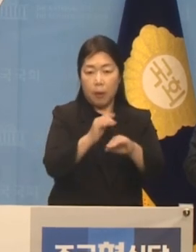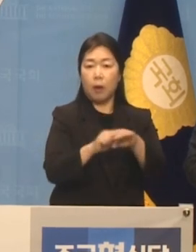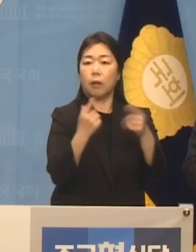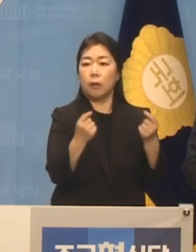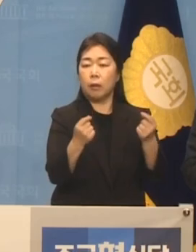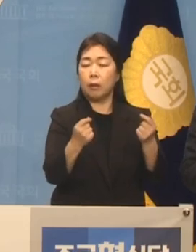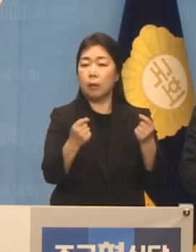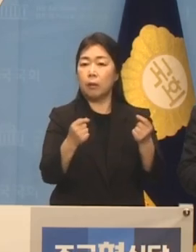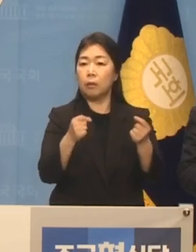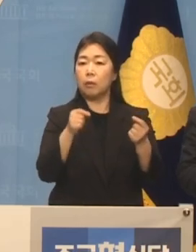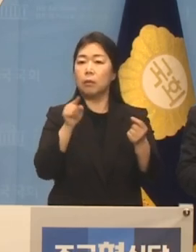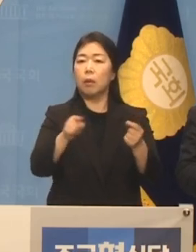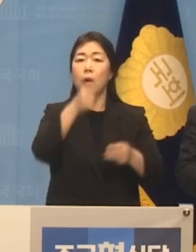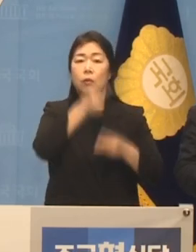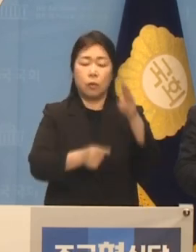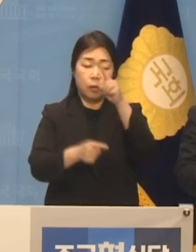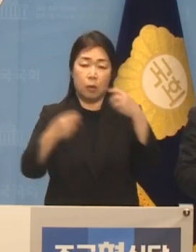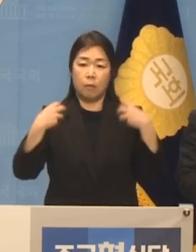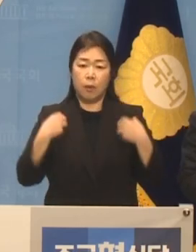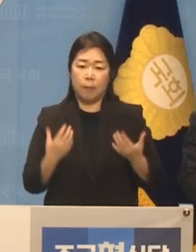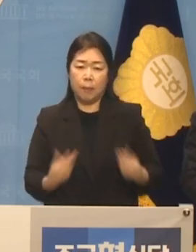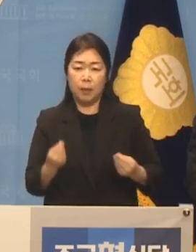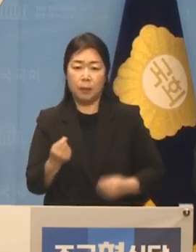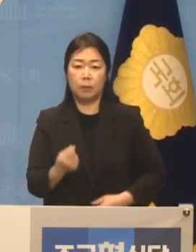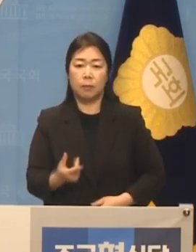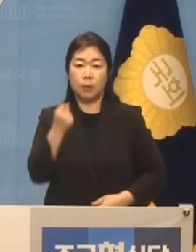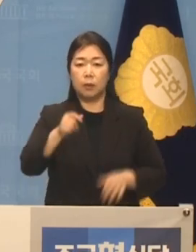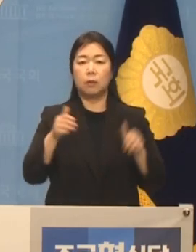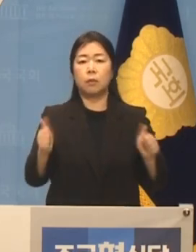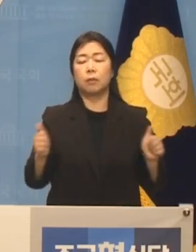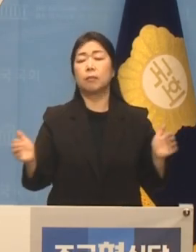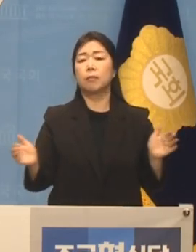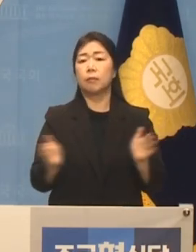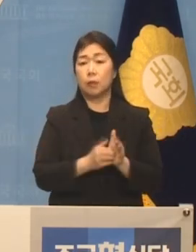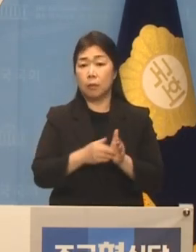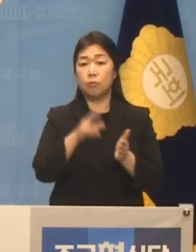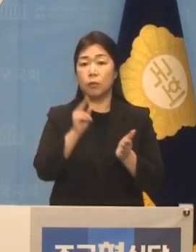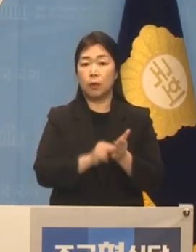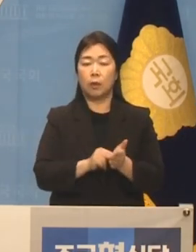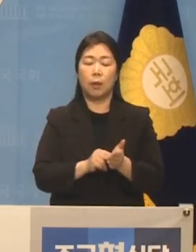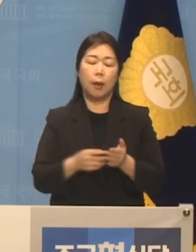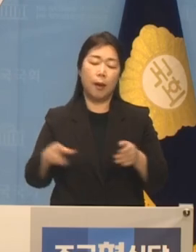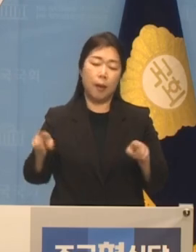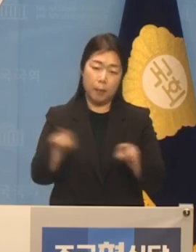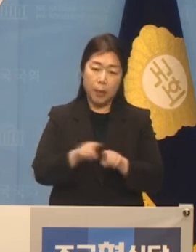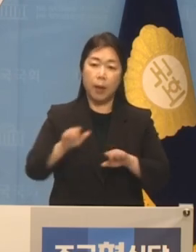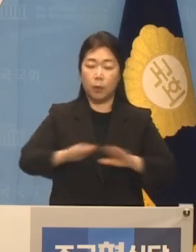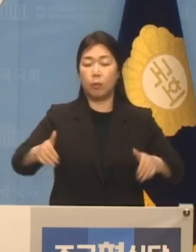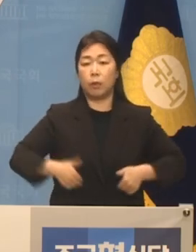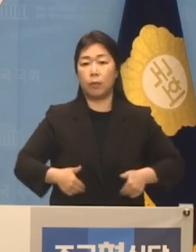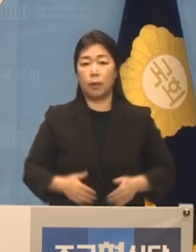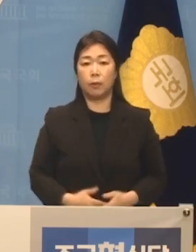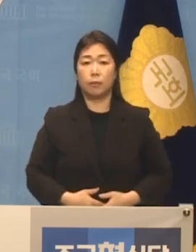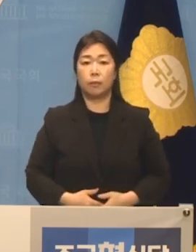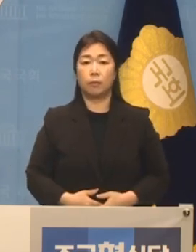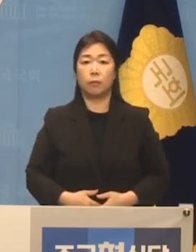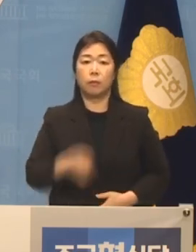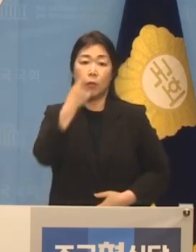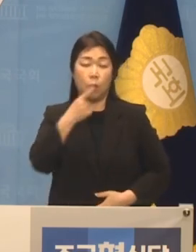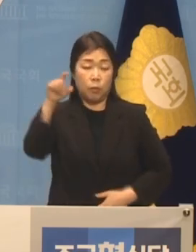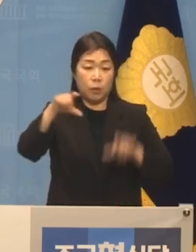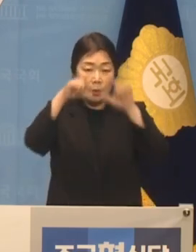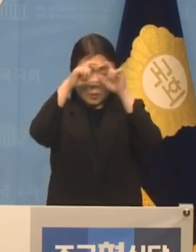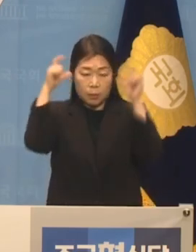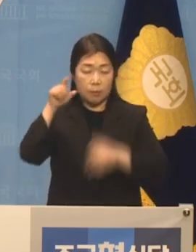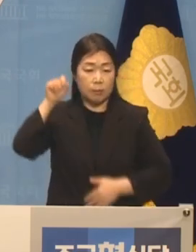그러니까 윤석열 정권의 조기 종식과 부동산 문제 해결은 같이 가야 합니다. 촛불 시민의 항쟁 정신을